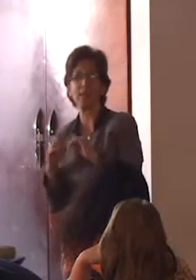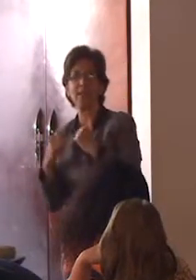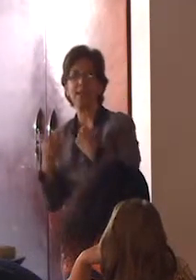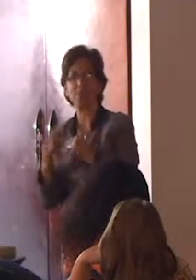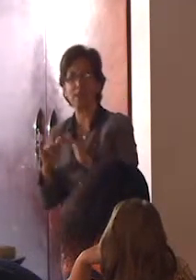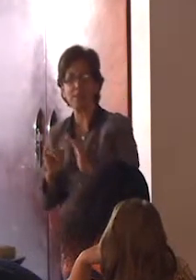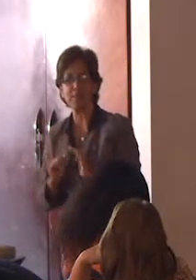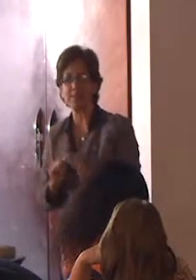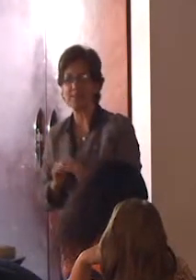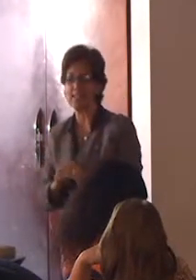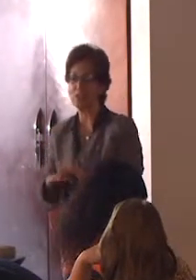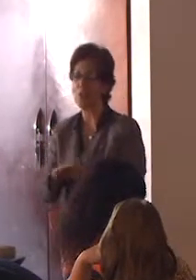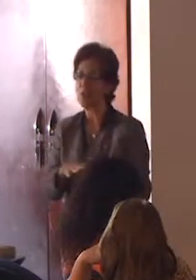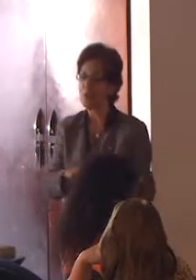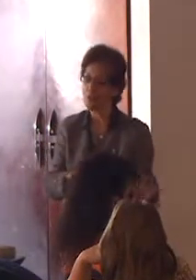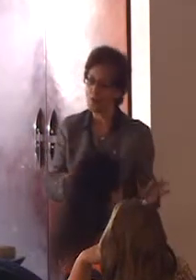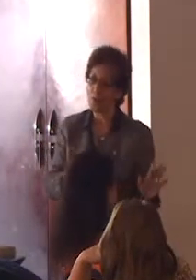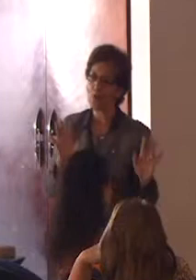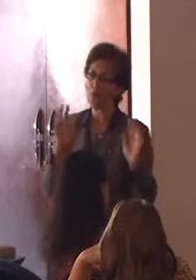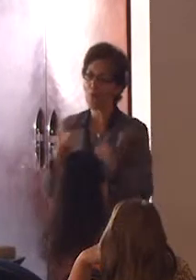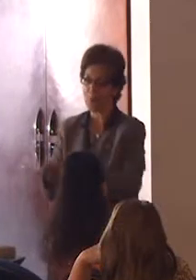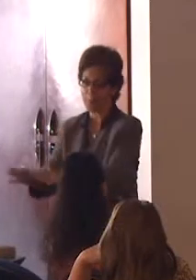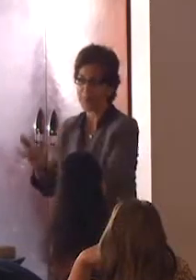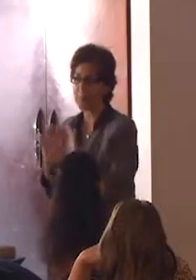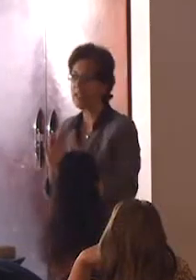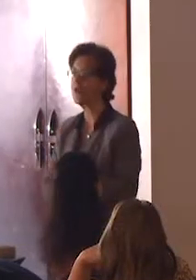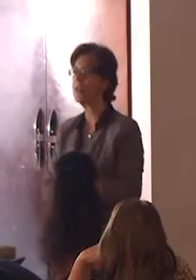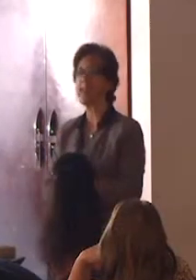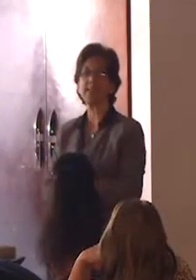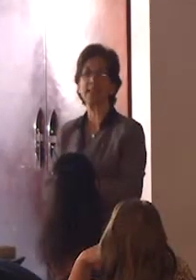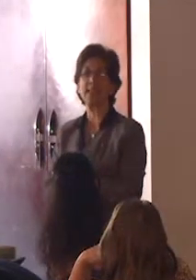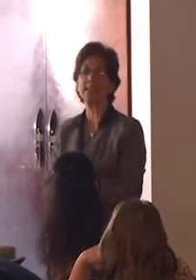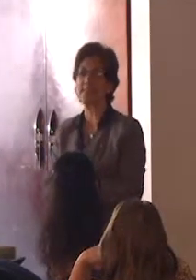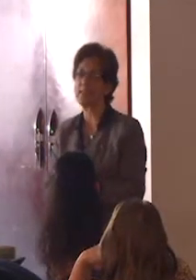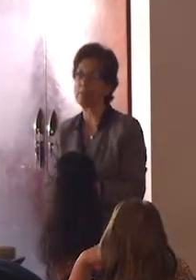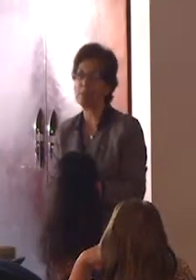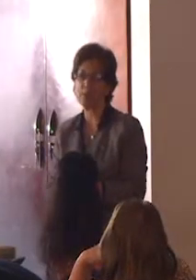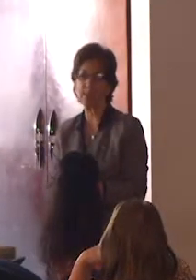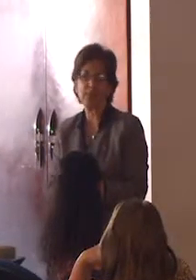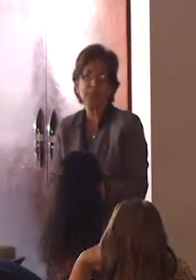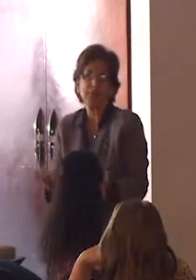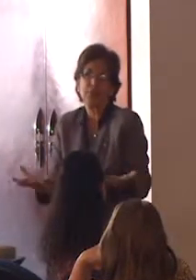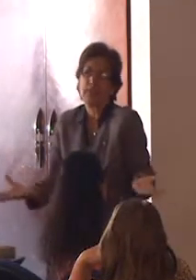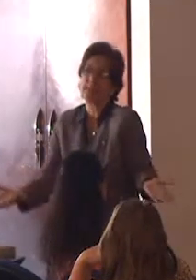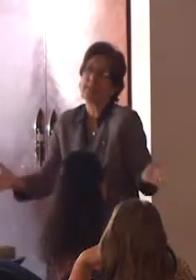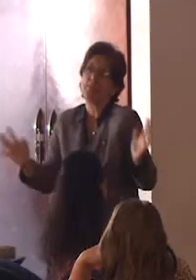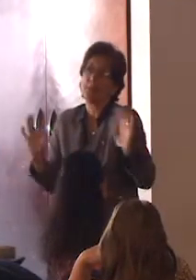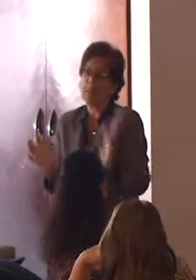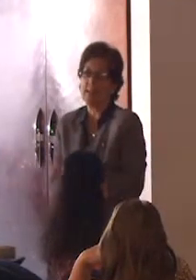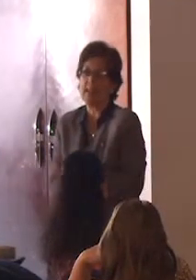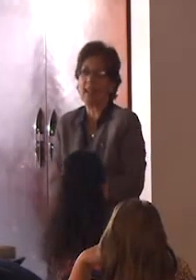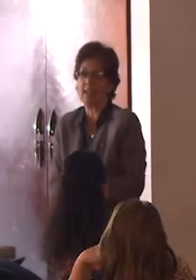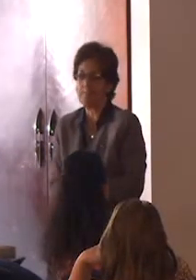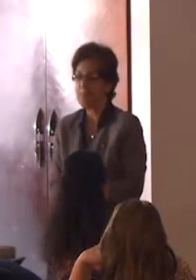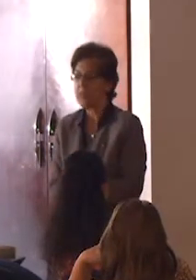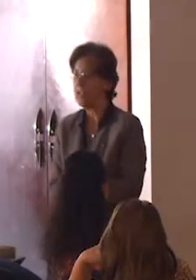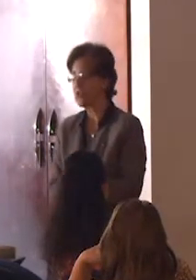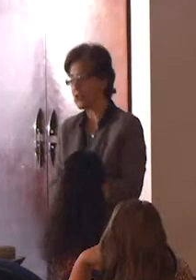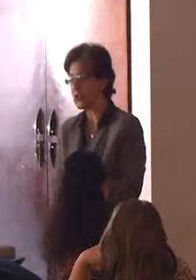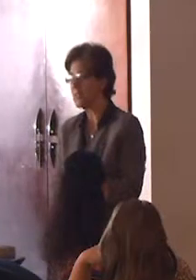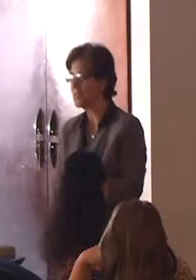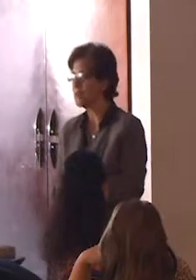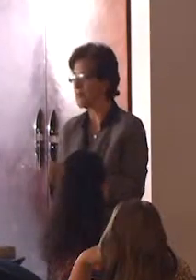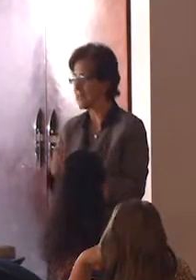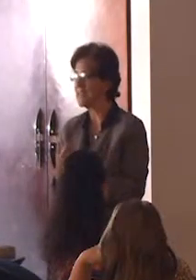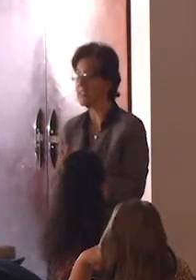que nunca va a hacer nada, es un niño que la escuela le está diciendo no lo, que no ingrese al sistema porque ese niño ¿qué es? Que no va a